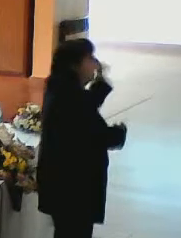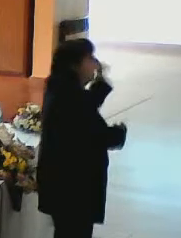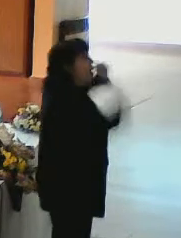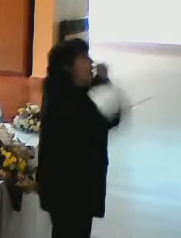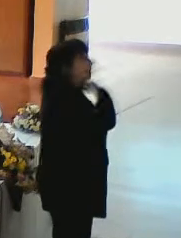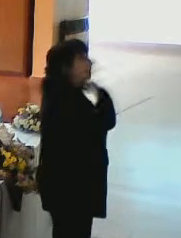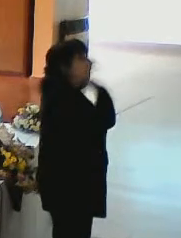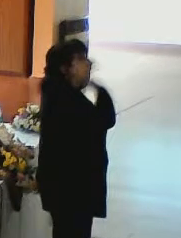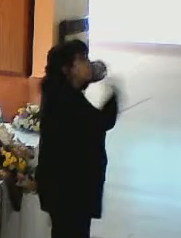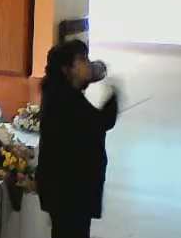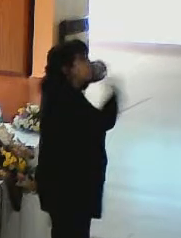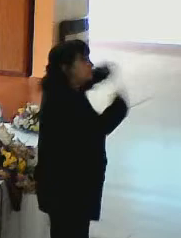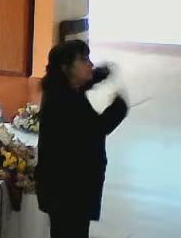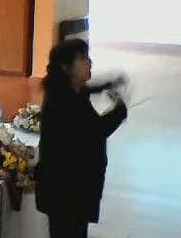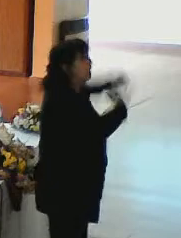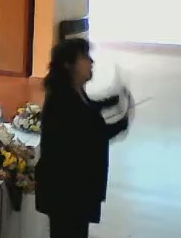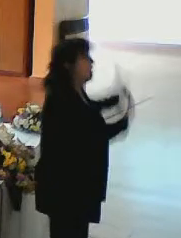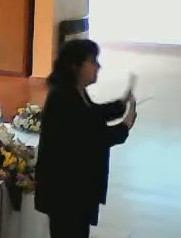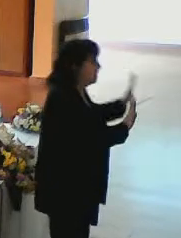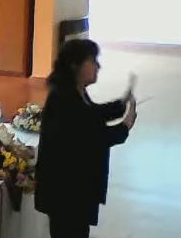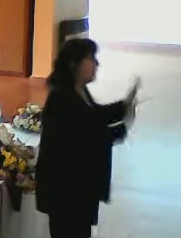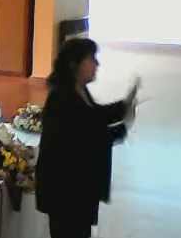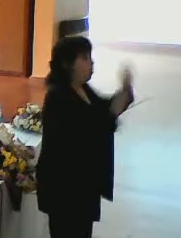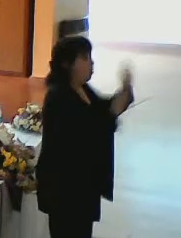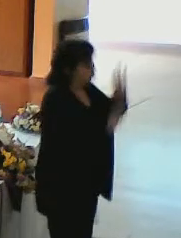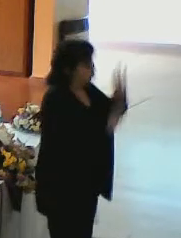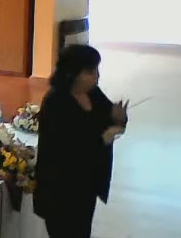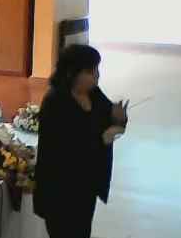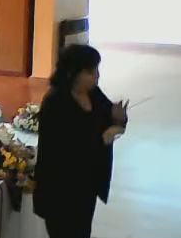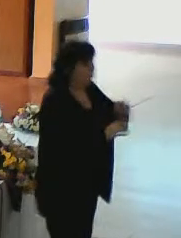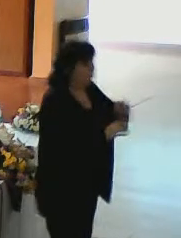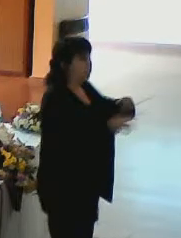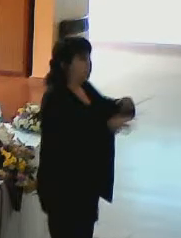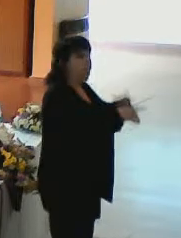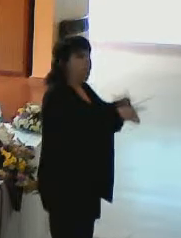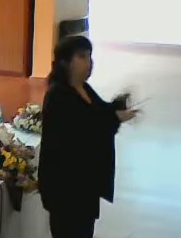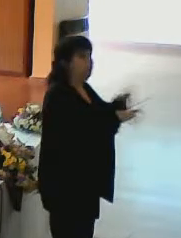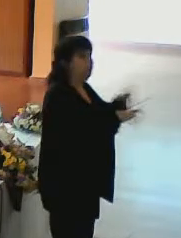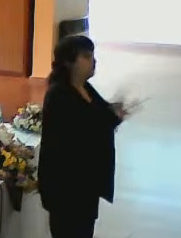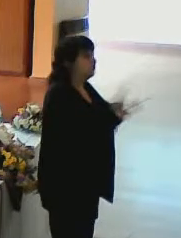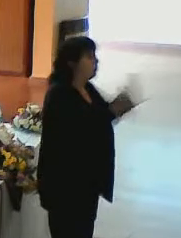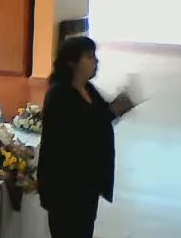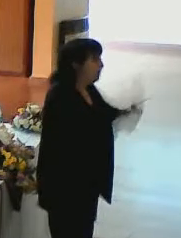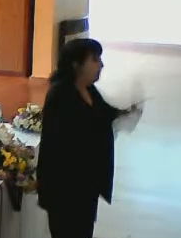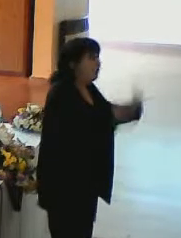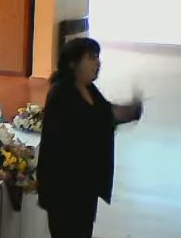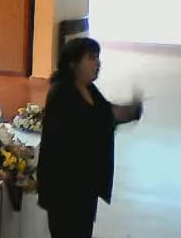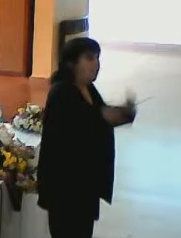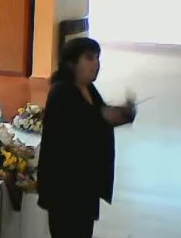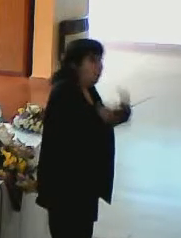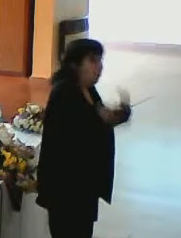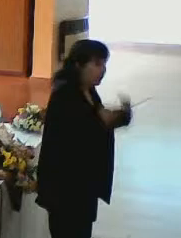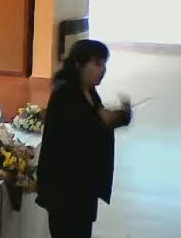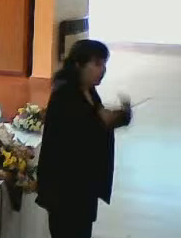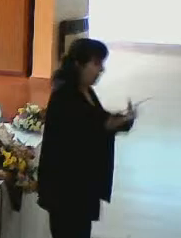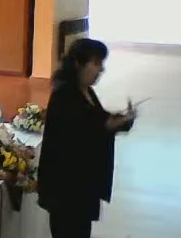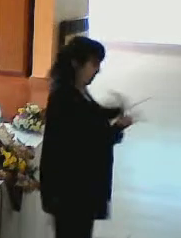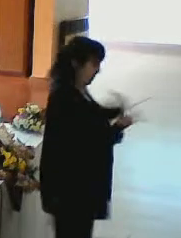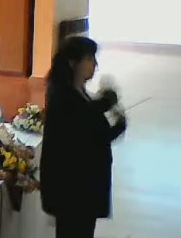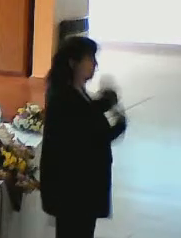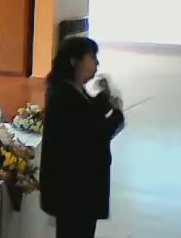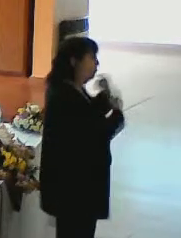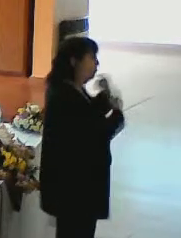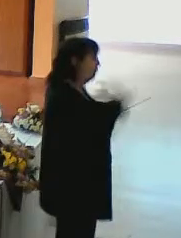en su actividad social, en su actividad académica o en su actividad laboral. Y otra cosa más importante es